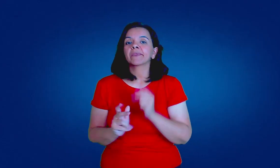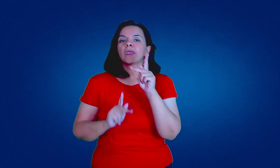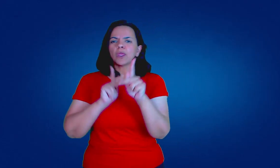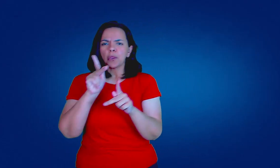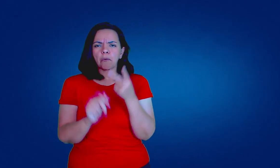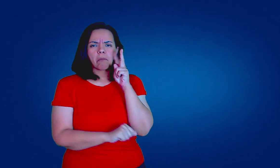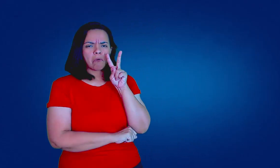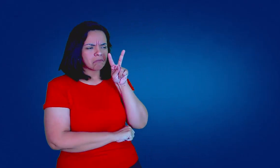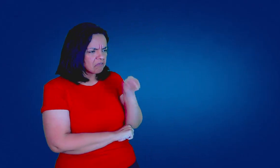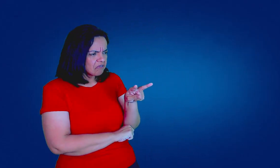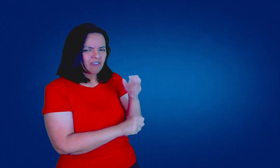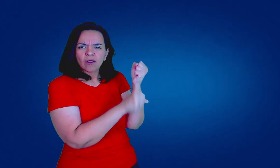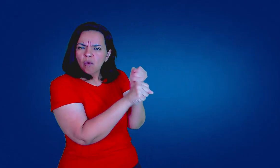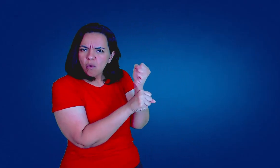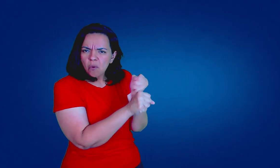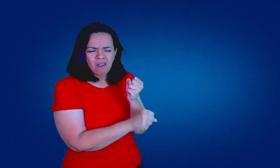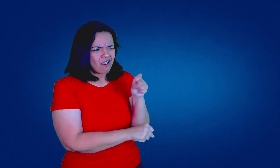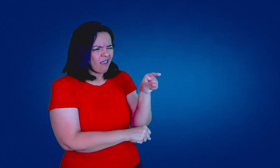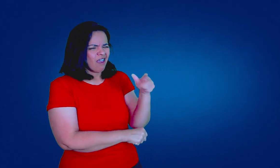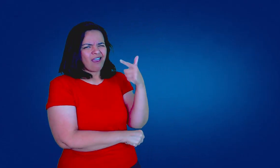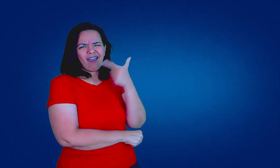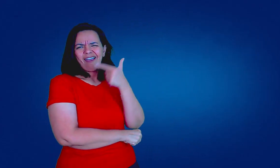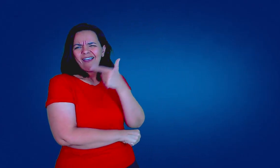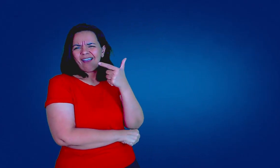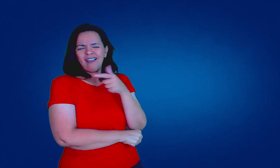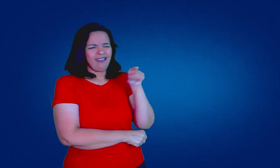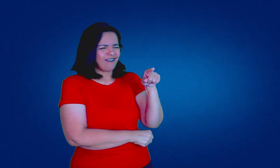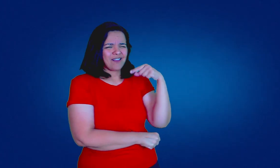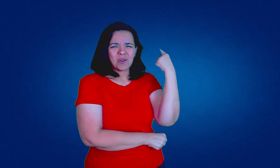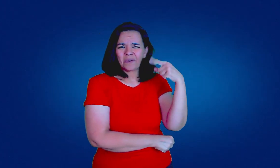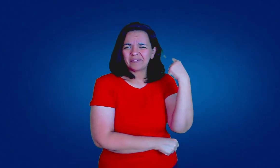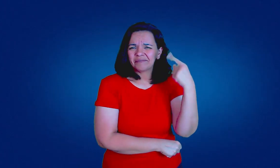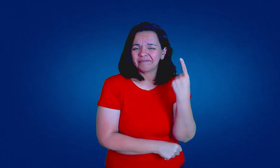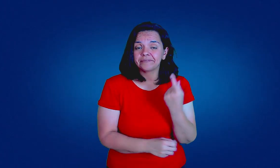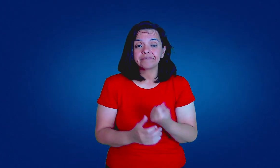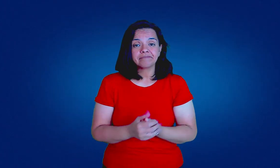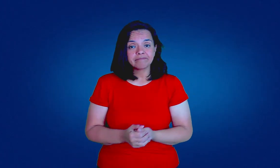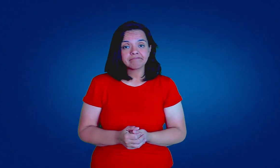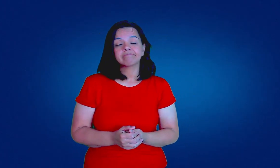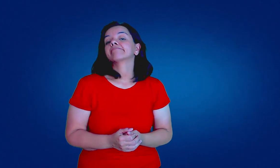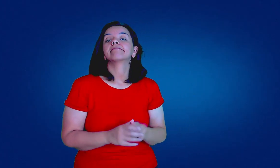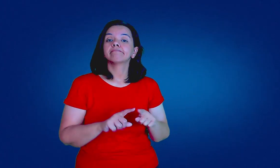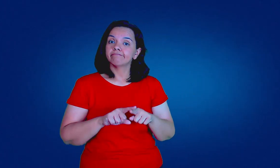filhos. O povo via aquela construção e continuava a rir de Noé.